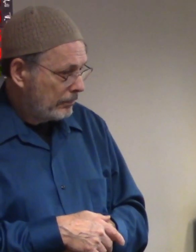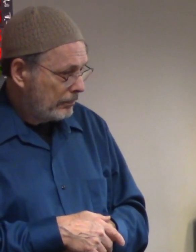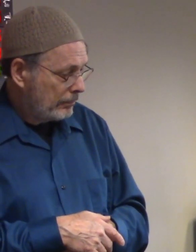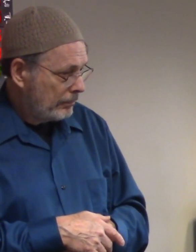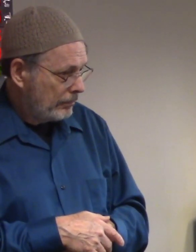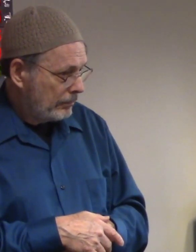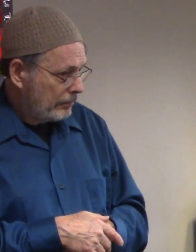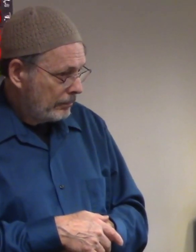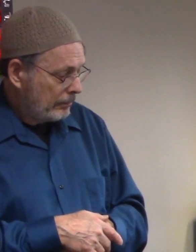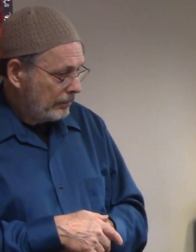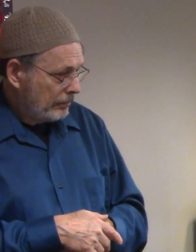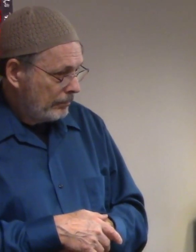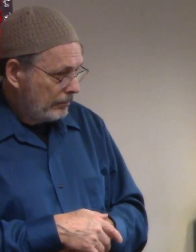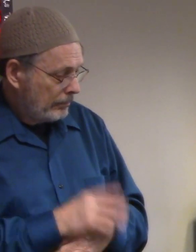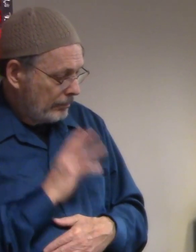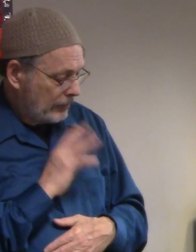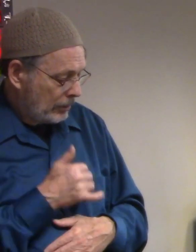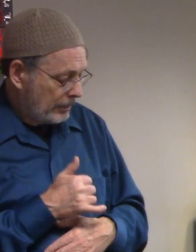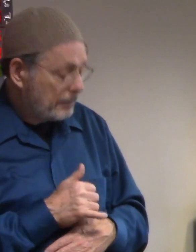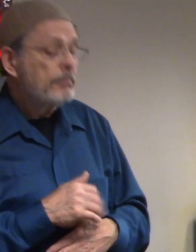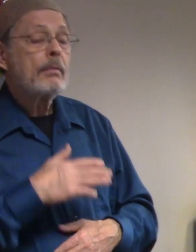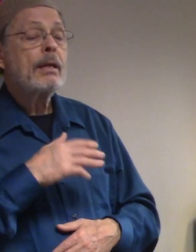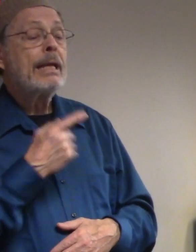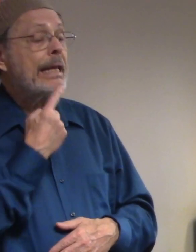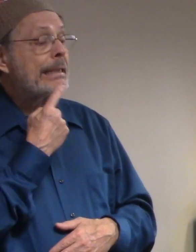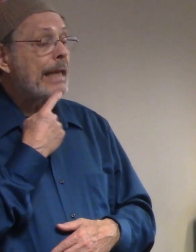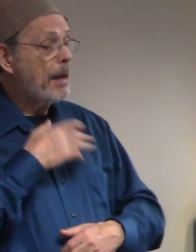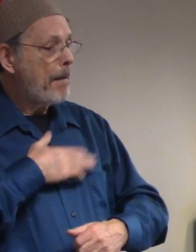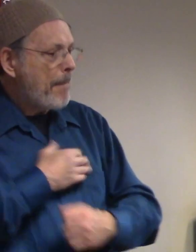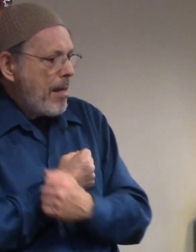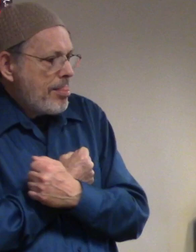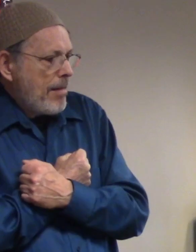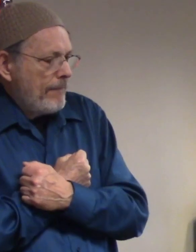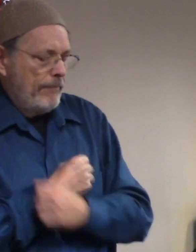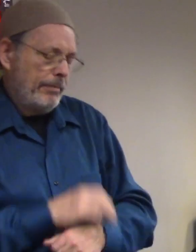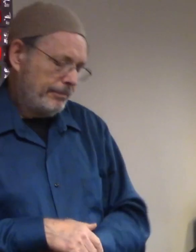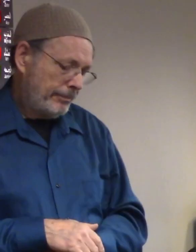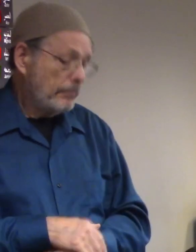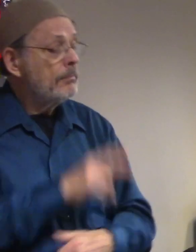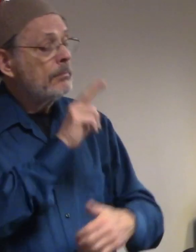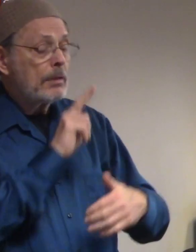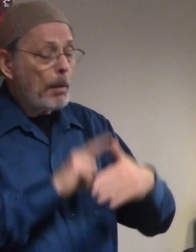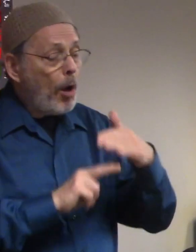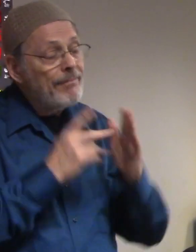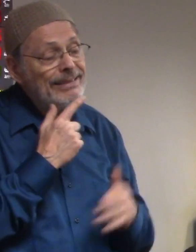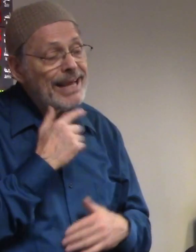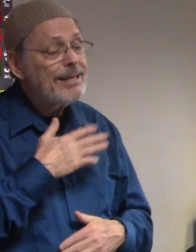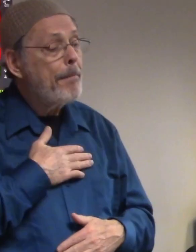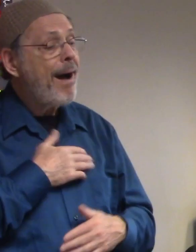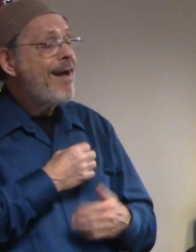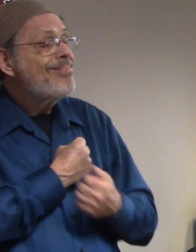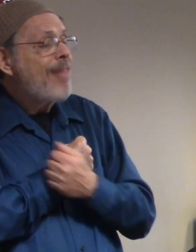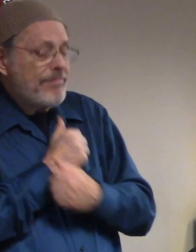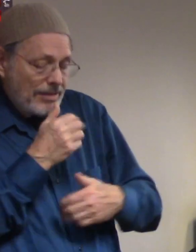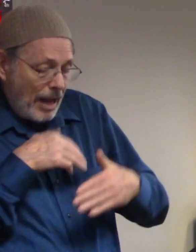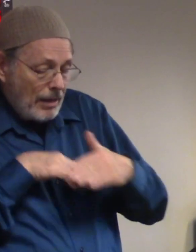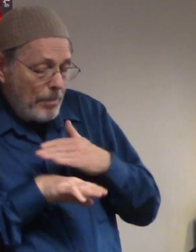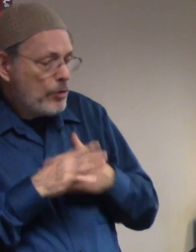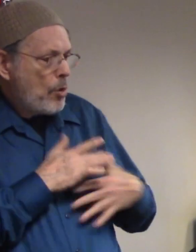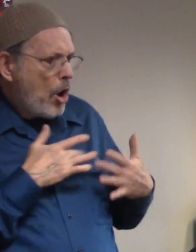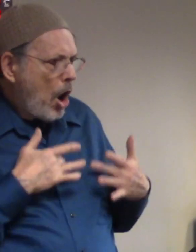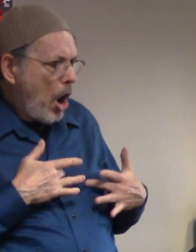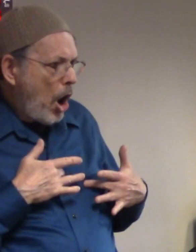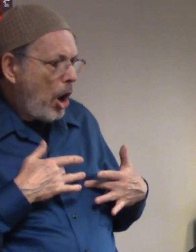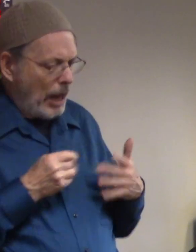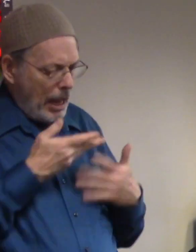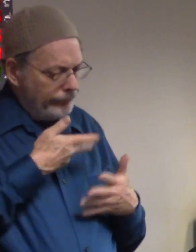حرم الله جسده على نار. He says, my love, the Prophet ﷺ said, my love does not enter one's heart. It mixes inside him